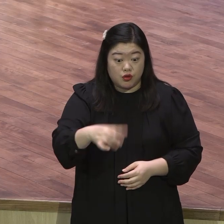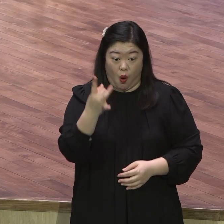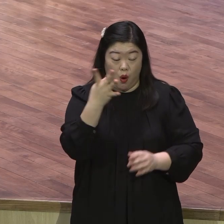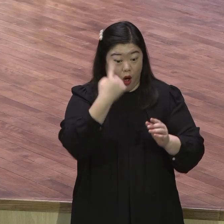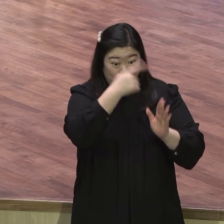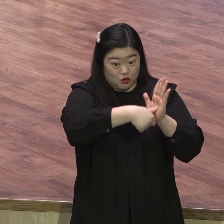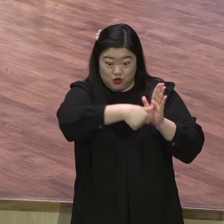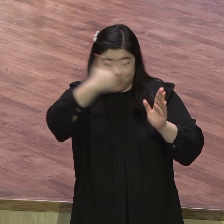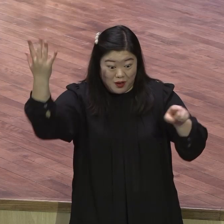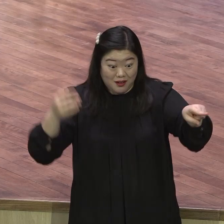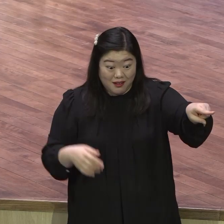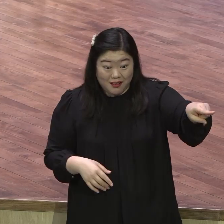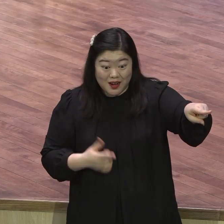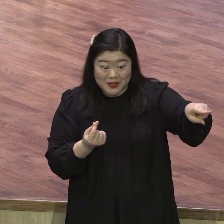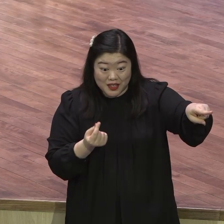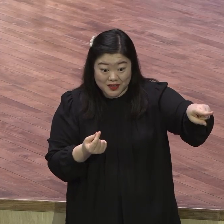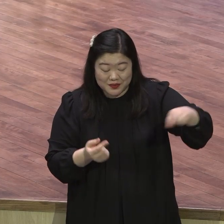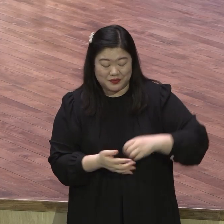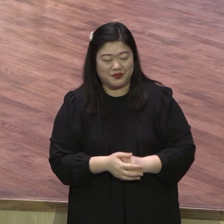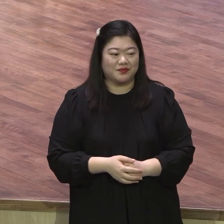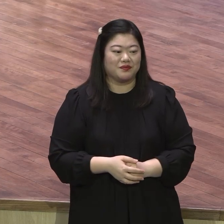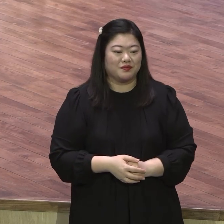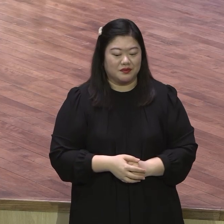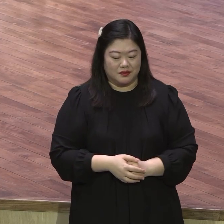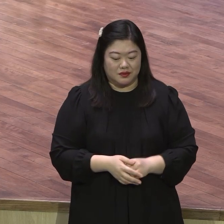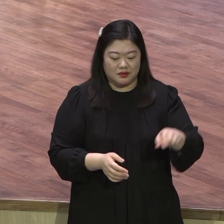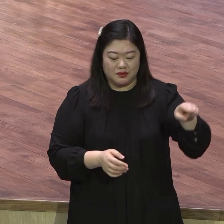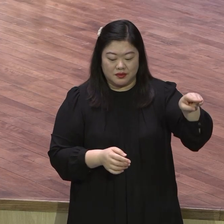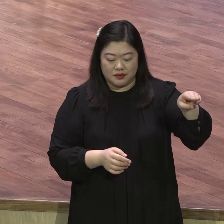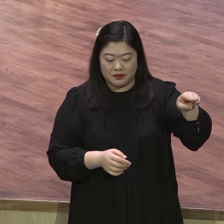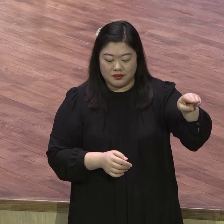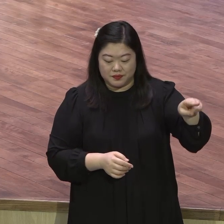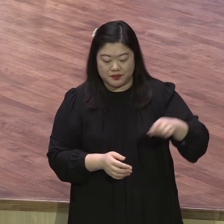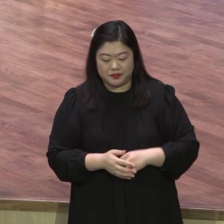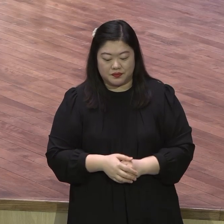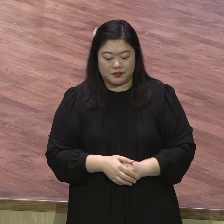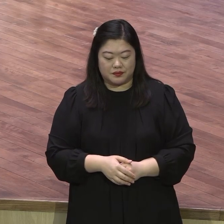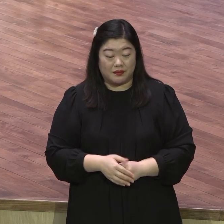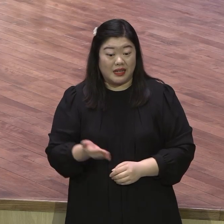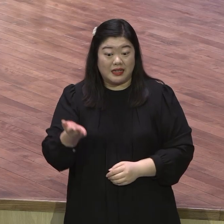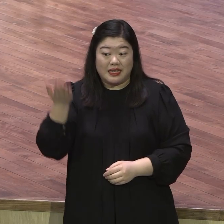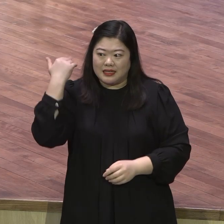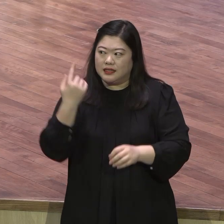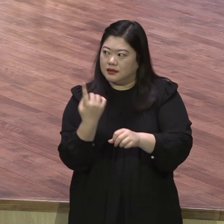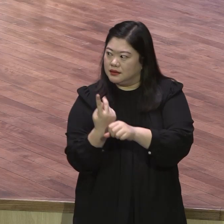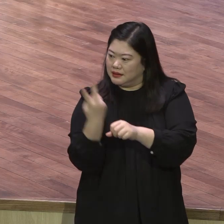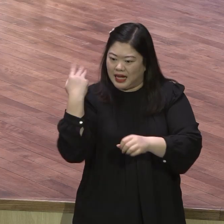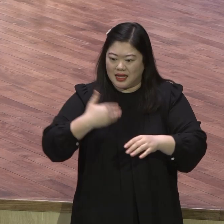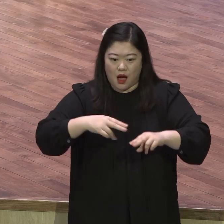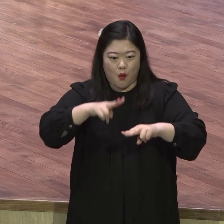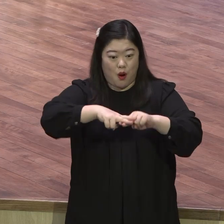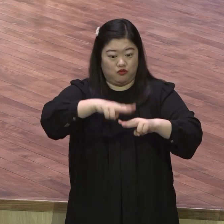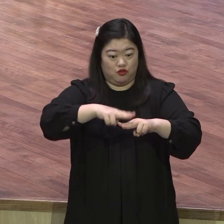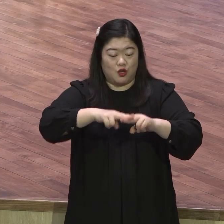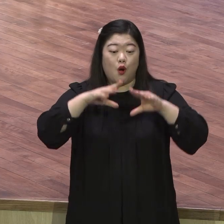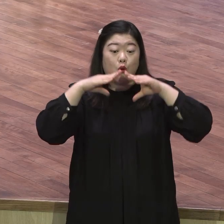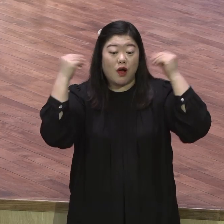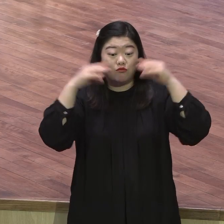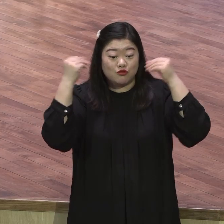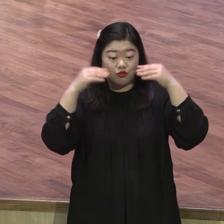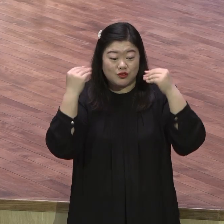저 앞에서 그 목사하고 그 광화문에서 했습니까? 내가 딱 만나보니 예수 안